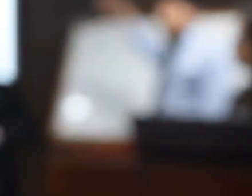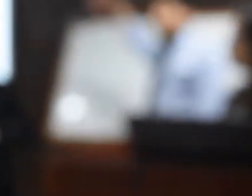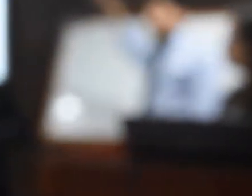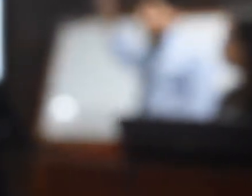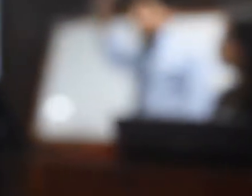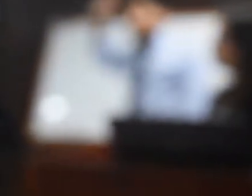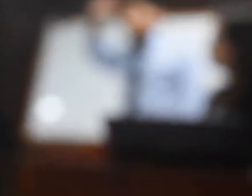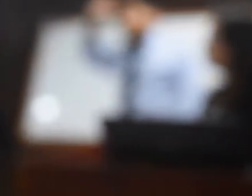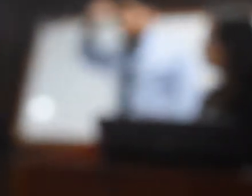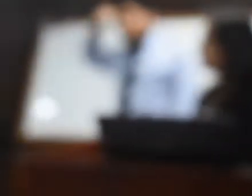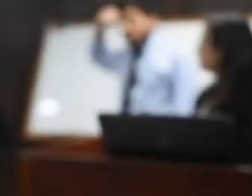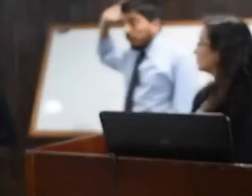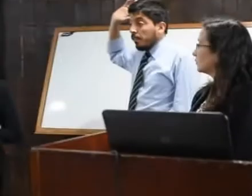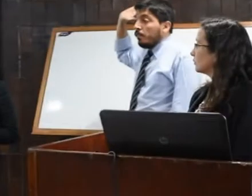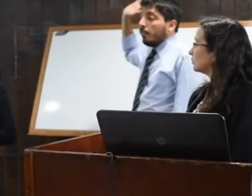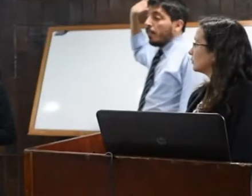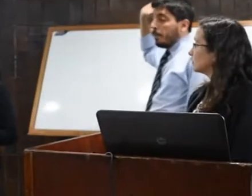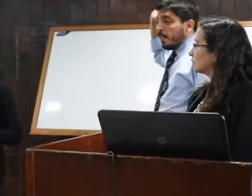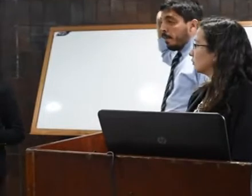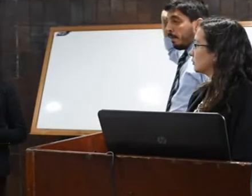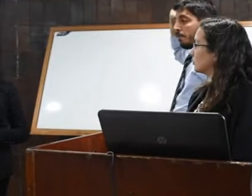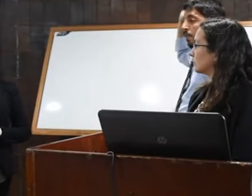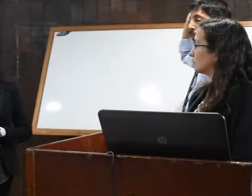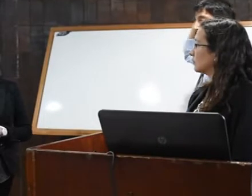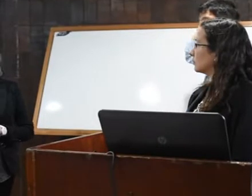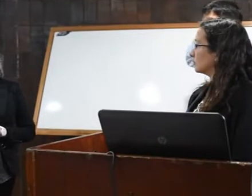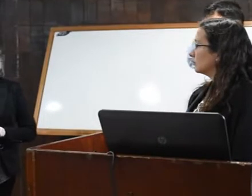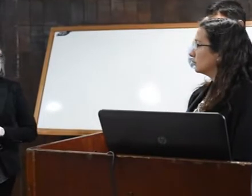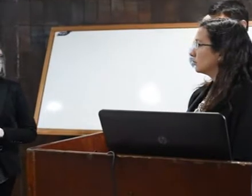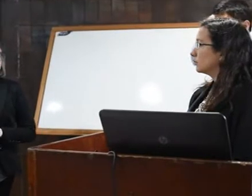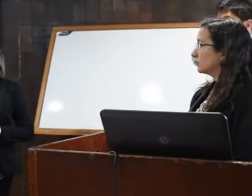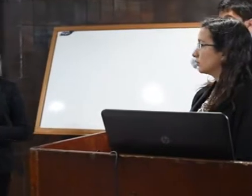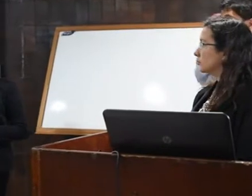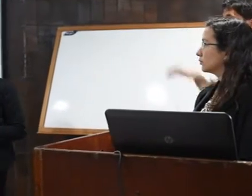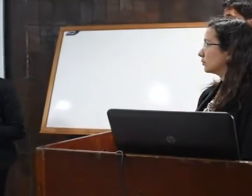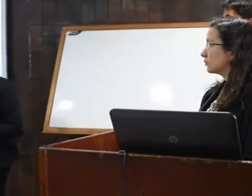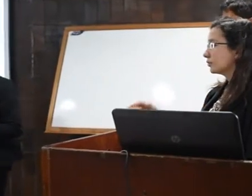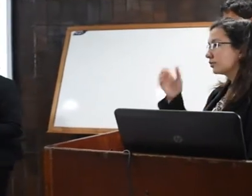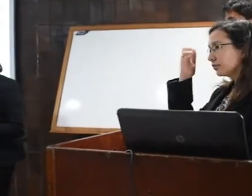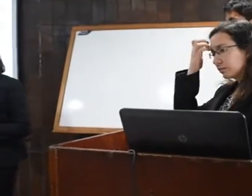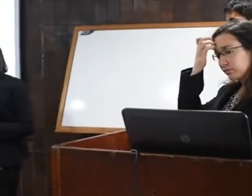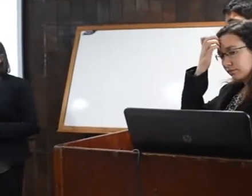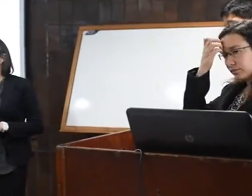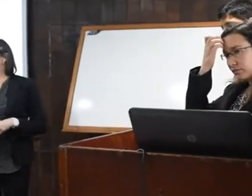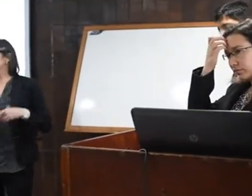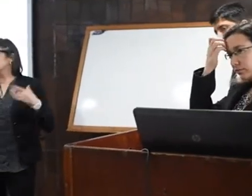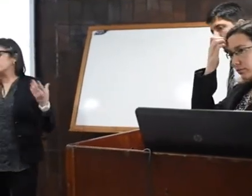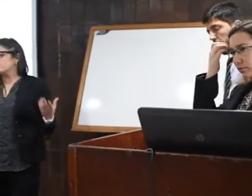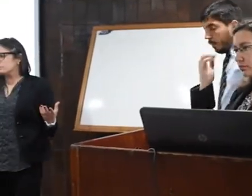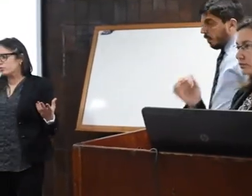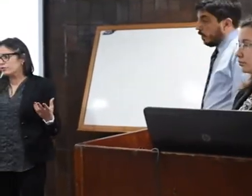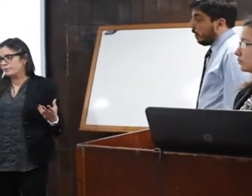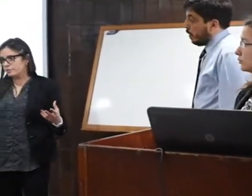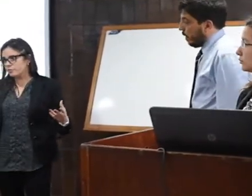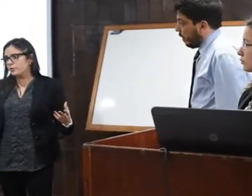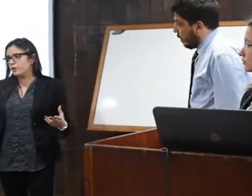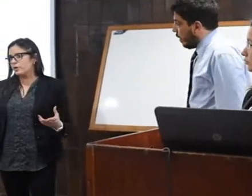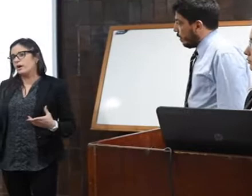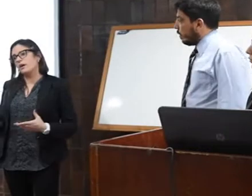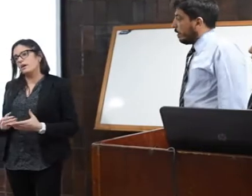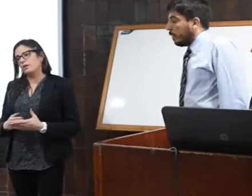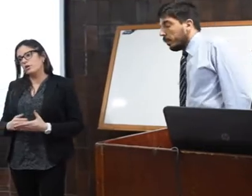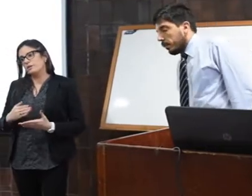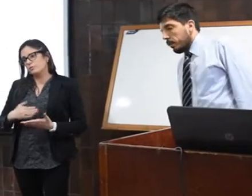empresas y empieza como una cadena atrás que no está identificada o sea no todo el mundo tiene esa otra información